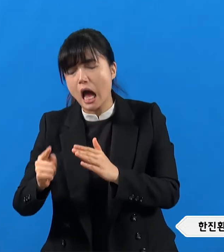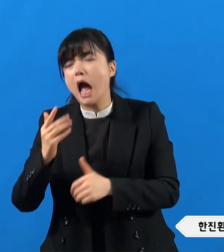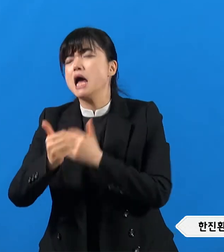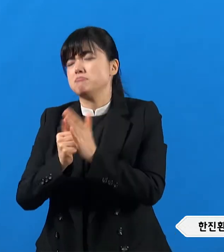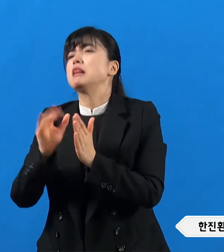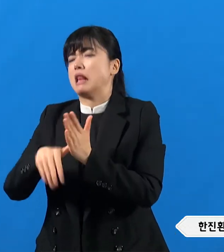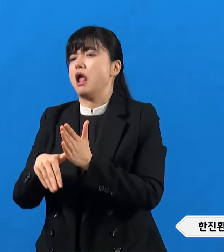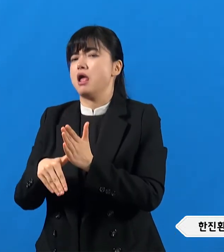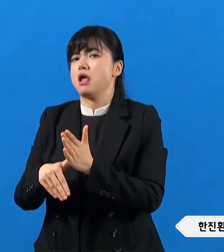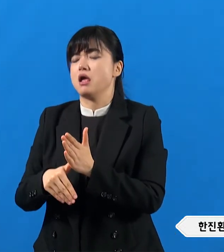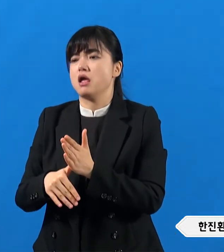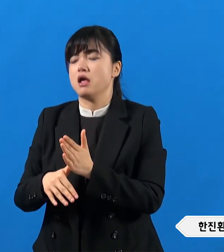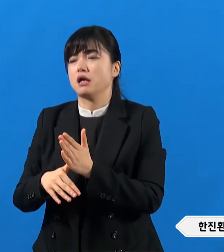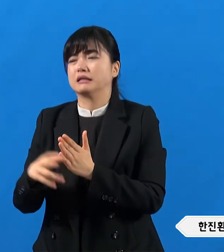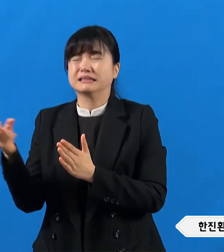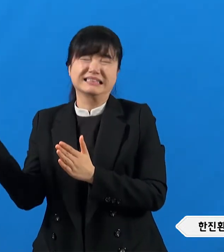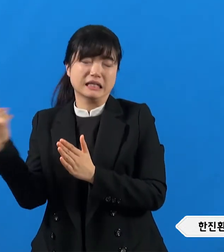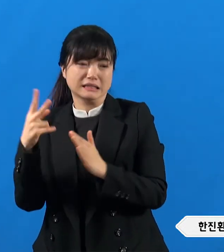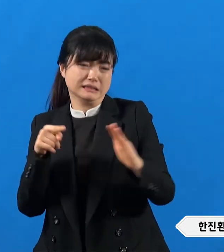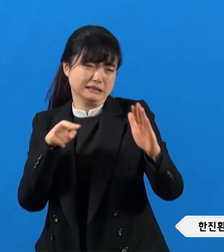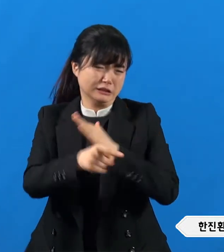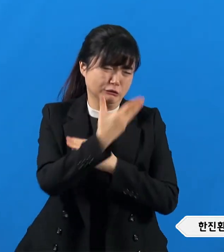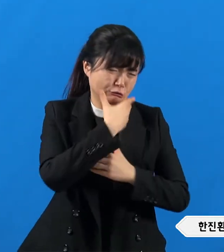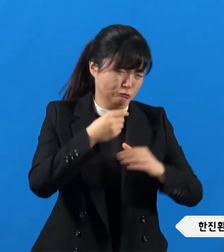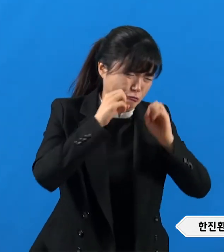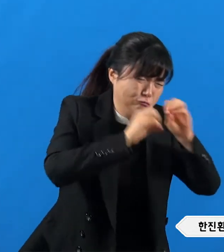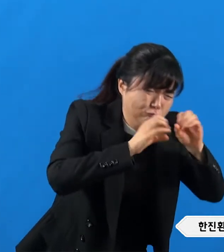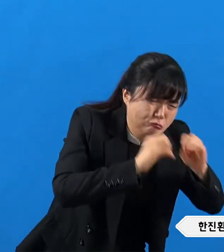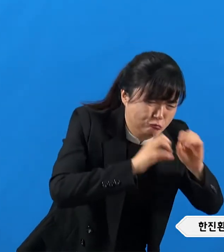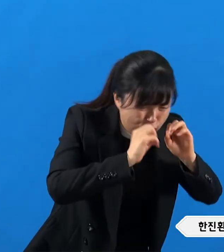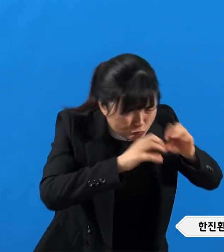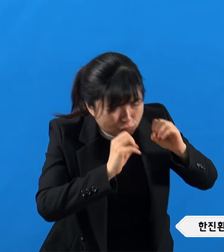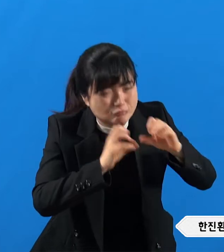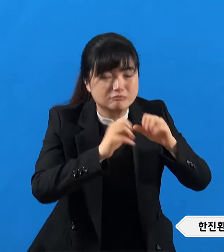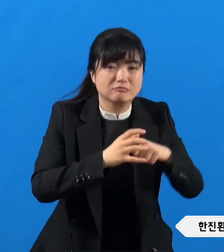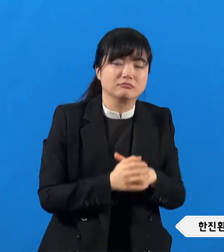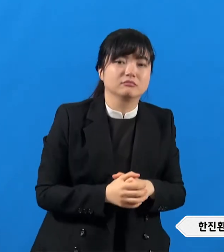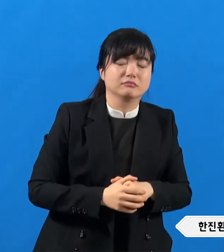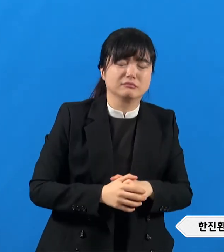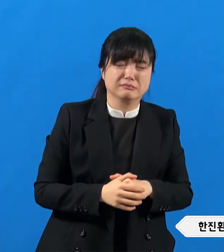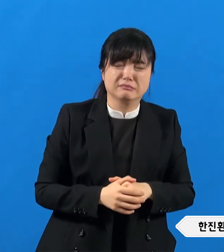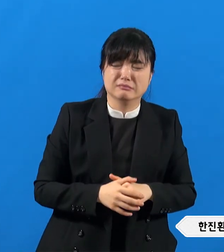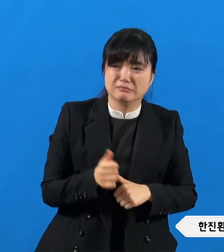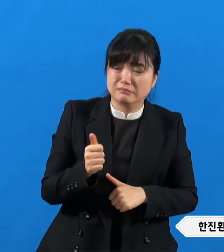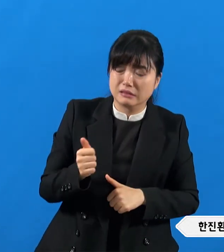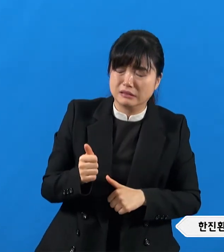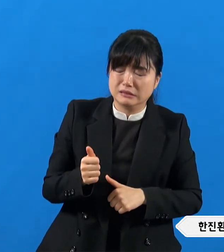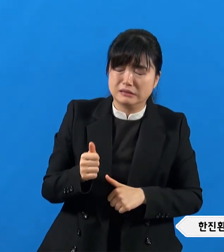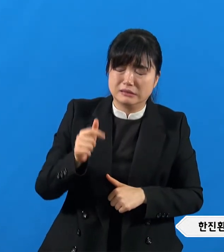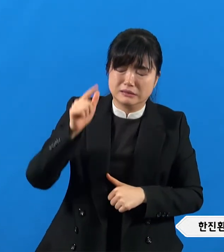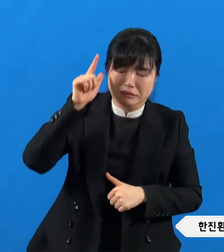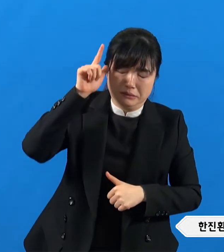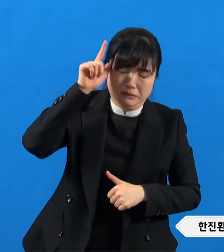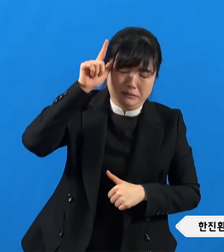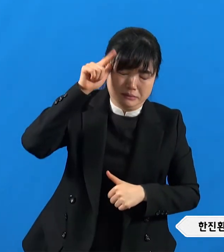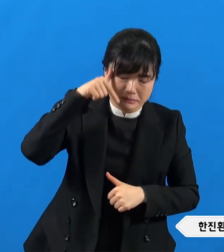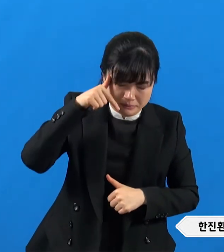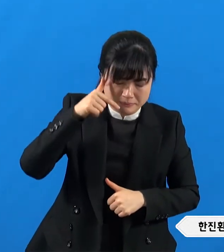왔다 하고는 다시 가서 전도를 하기 시작합니다. 그분이 비로소 마음을